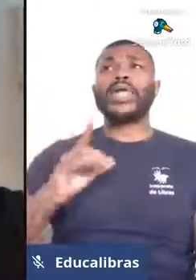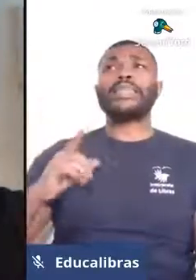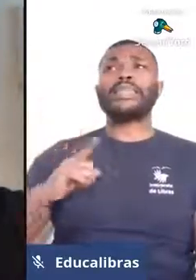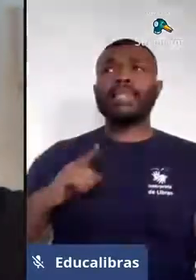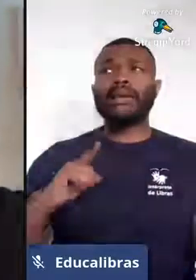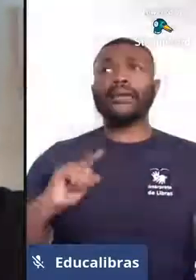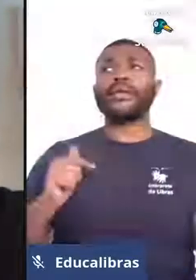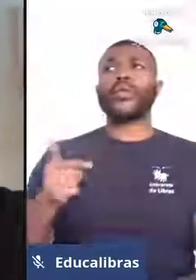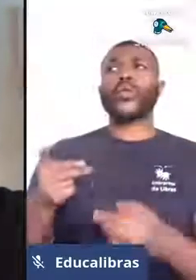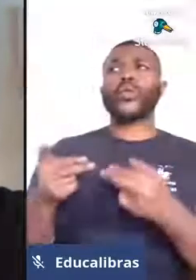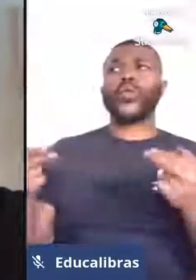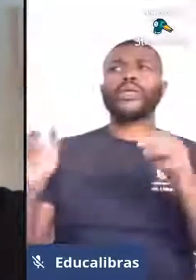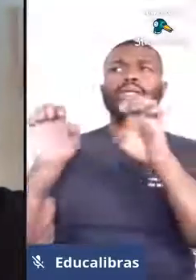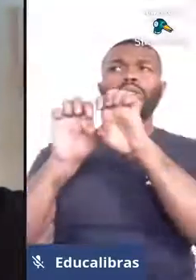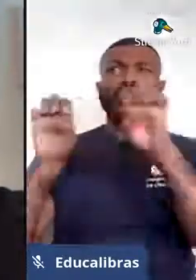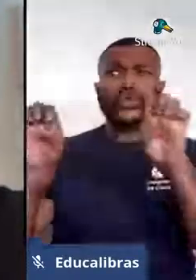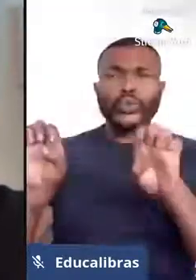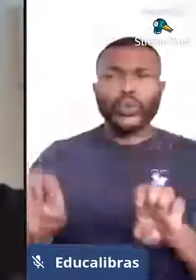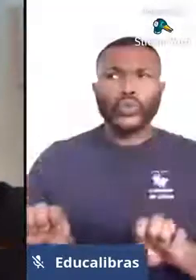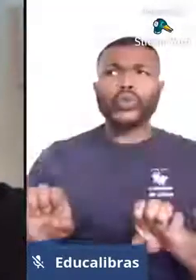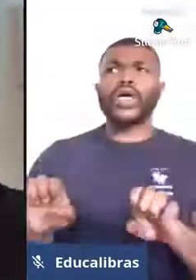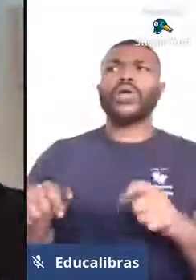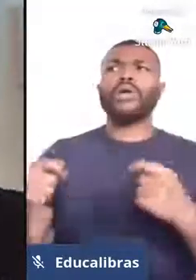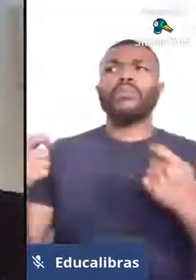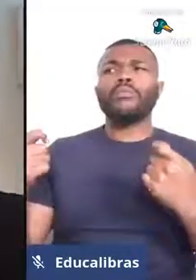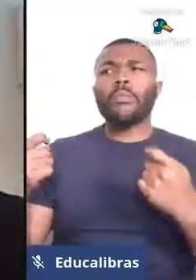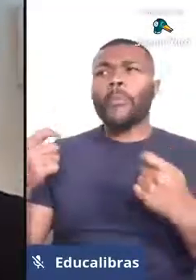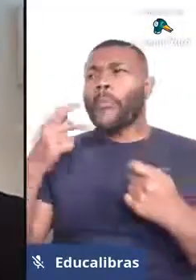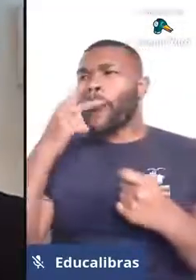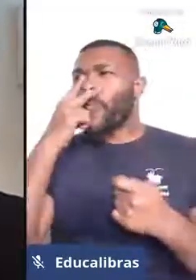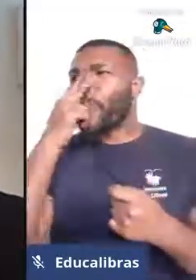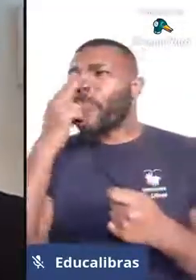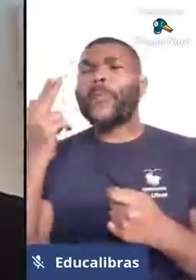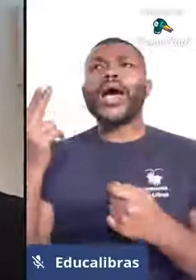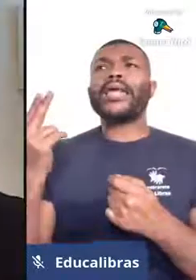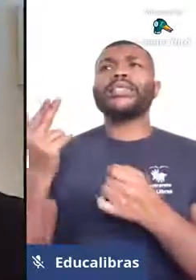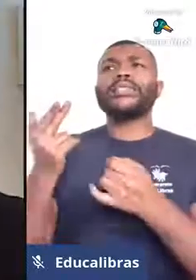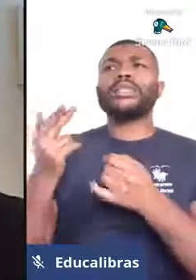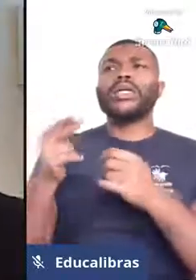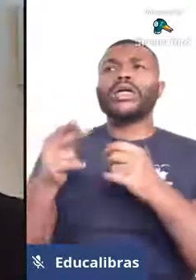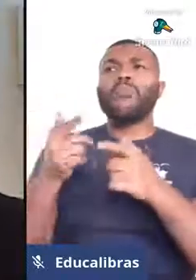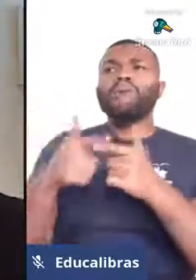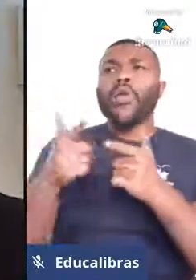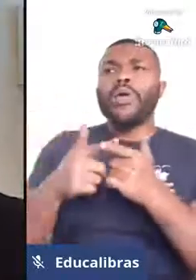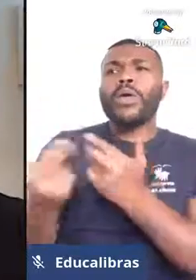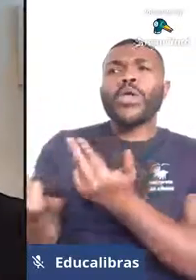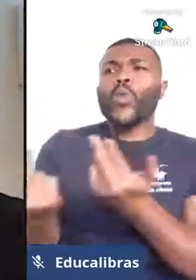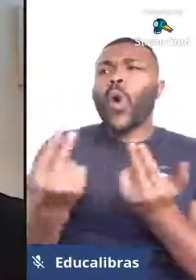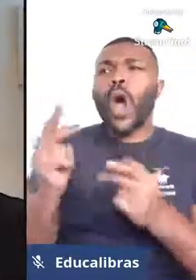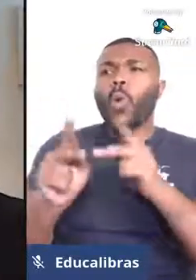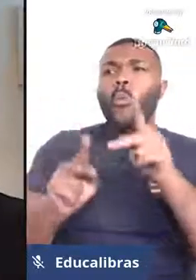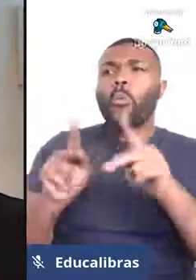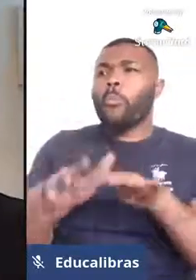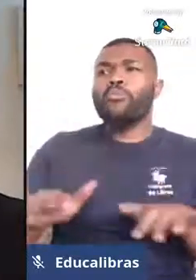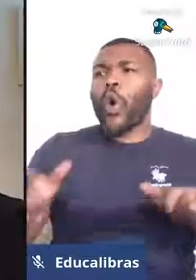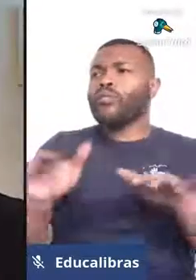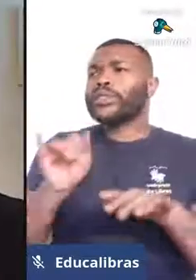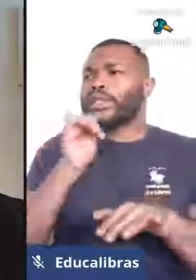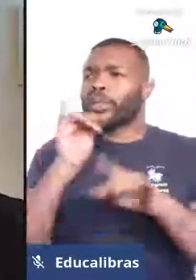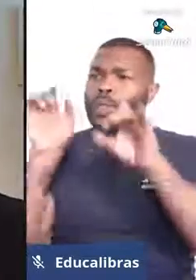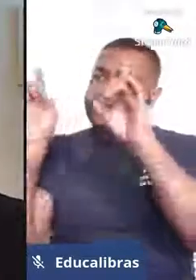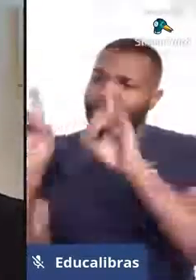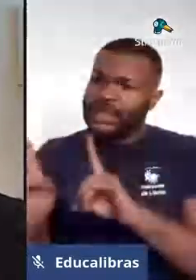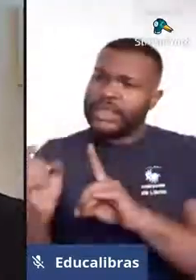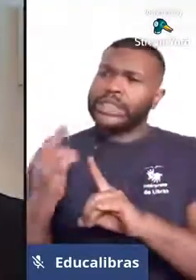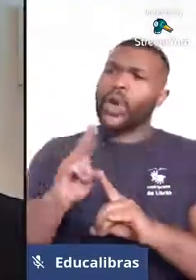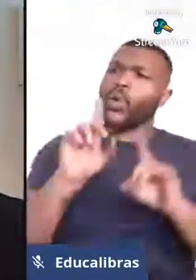se assemelham muito aos problemas do restante da população sem deficiência. Então, por exemplo, quando